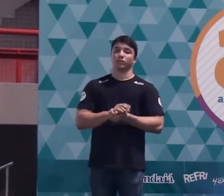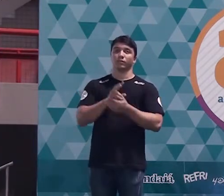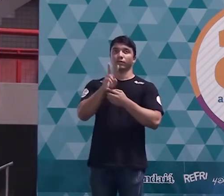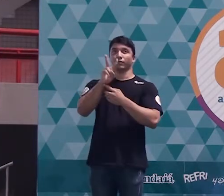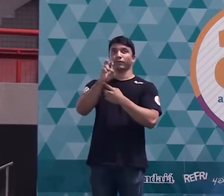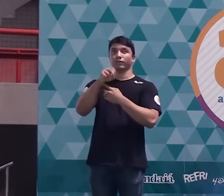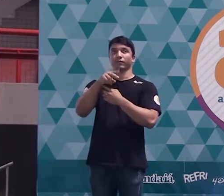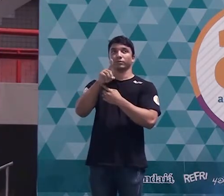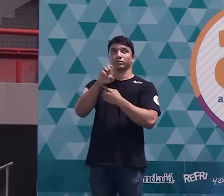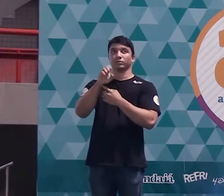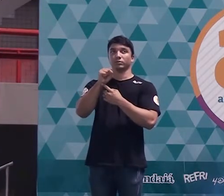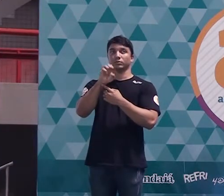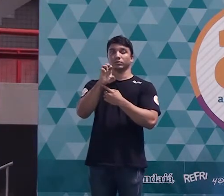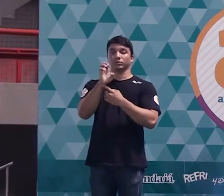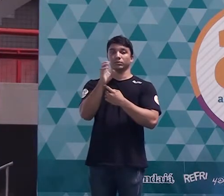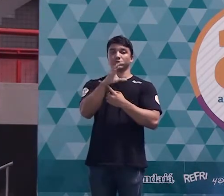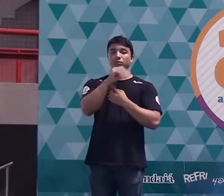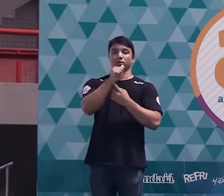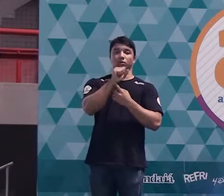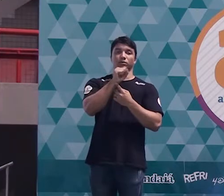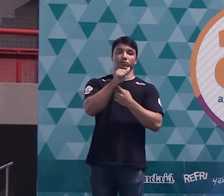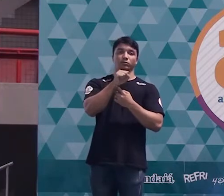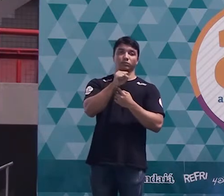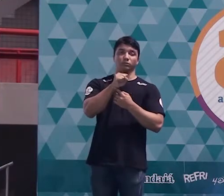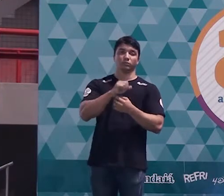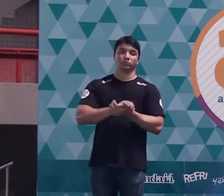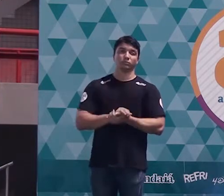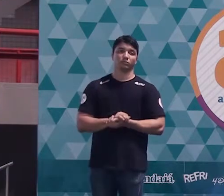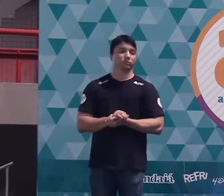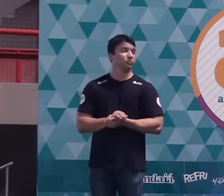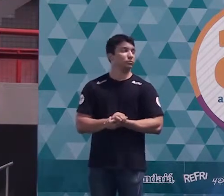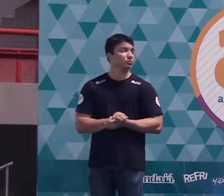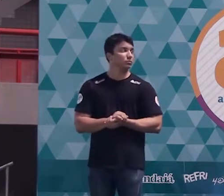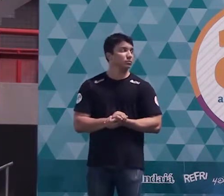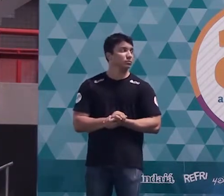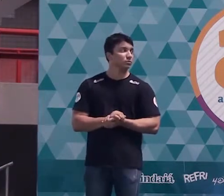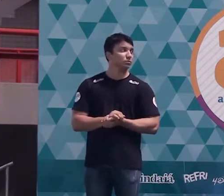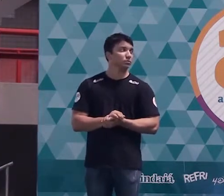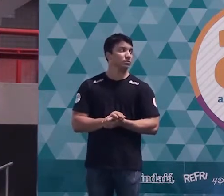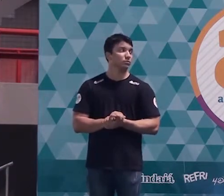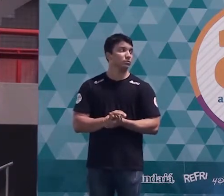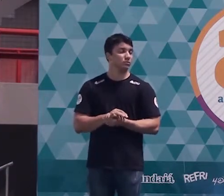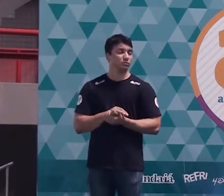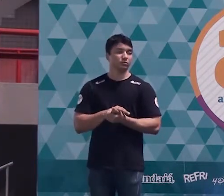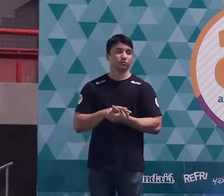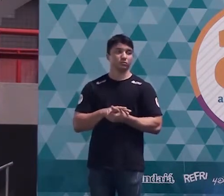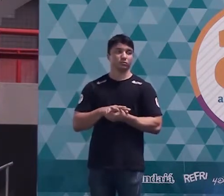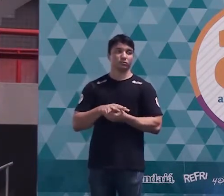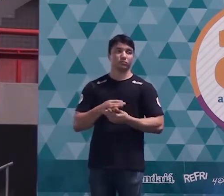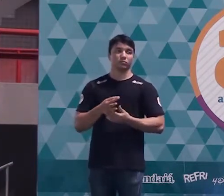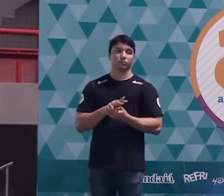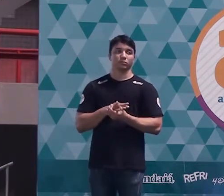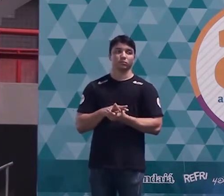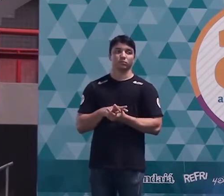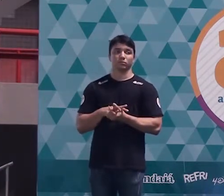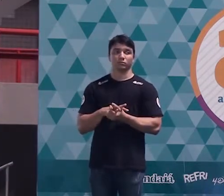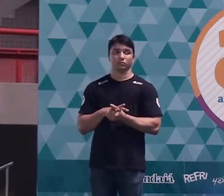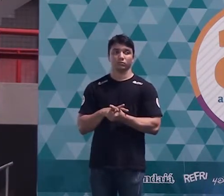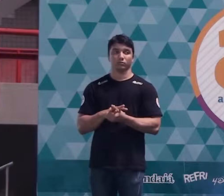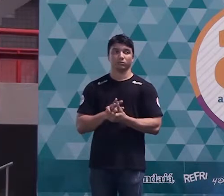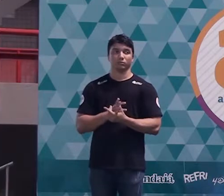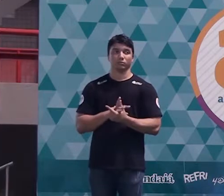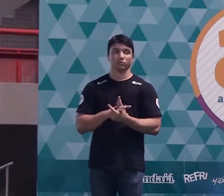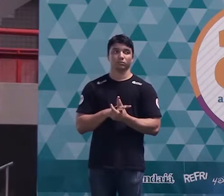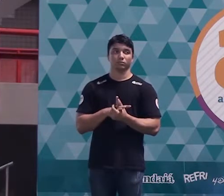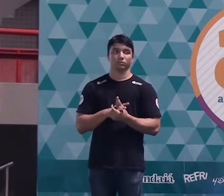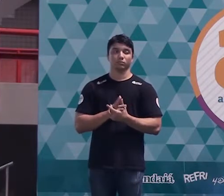Vende-se casas. Eu gosto de trazer tudo para vocês, mas porque como foi uma pergunta, por isso que não tem aqui. Eu estou colocando agora para não deixar sem